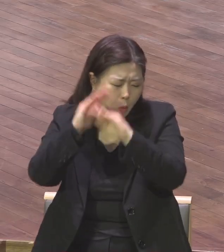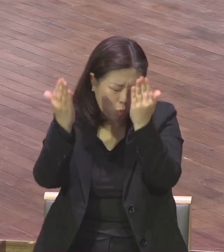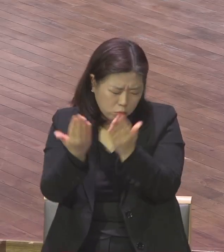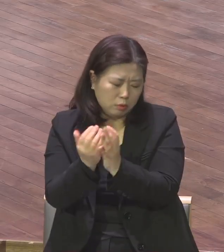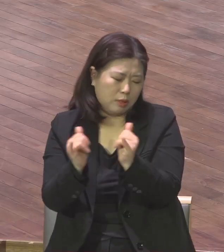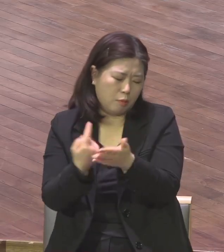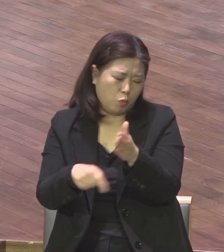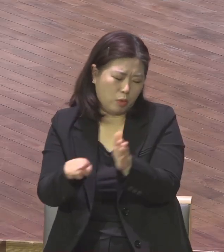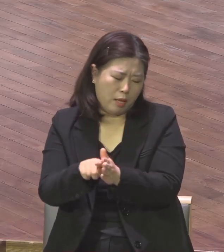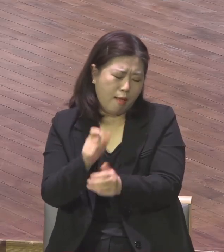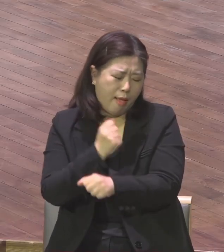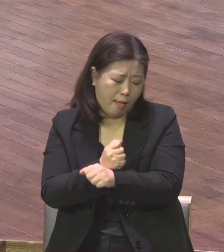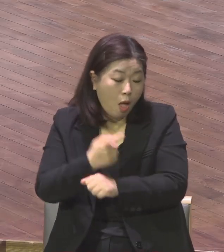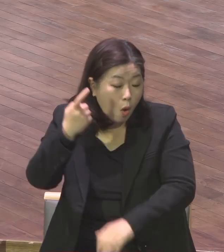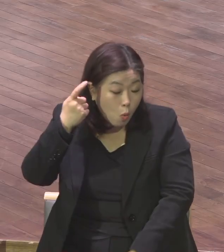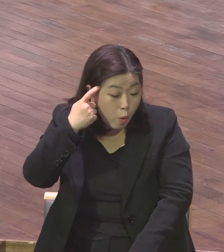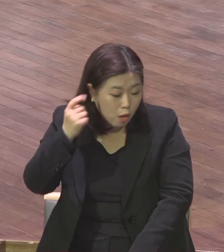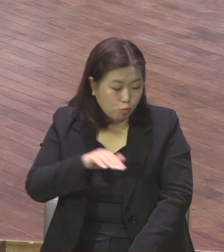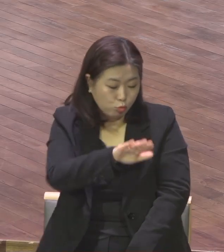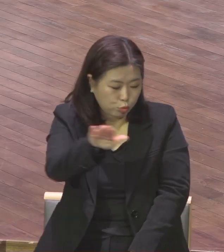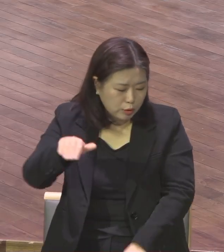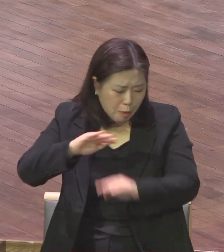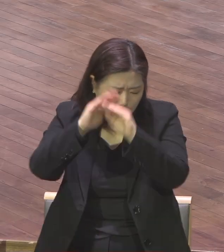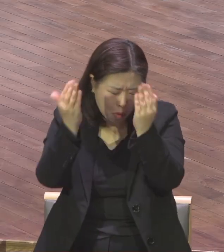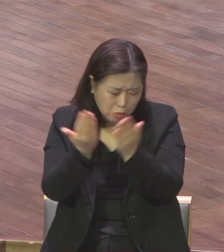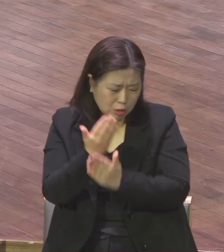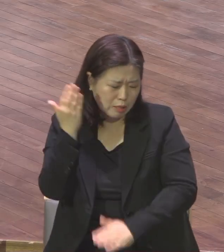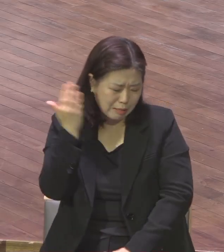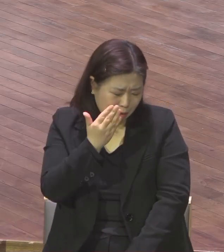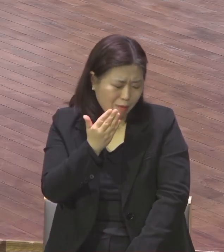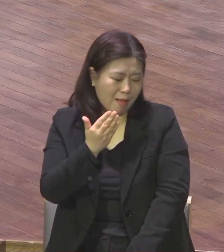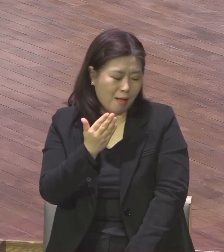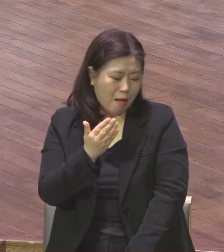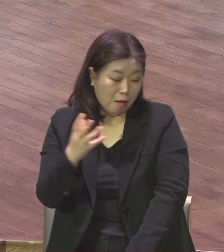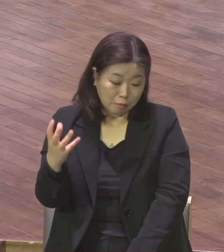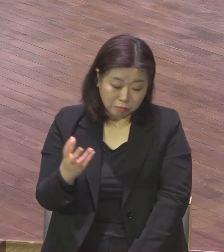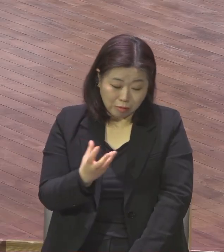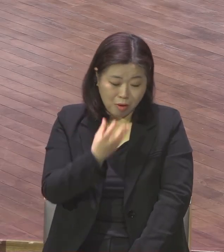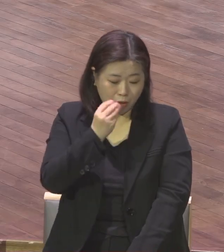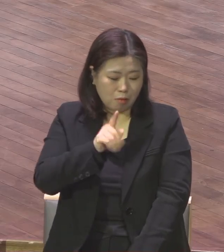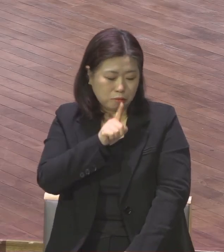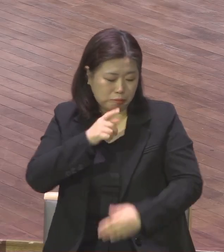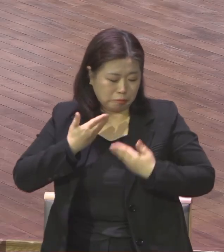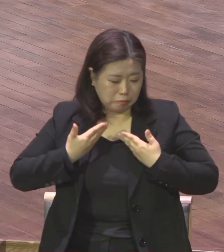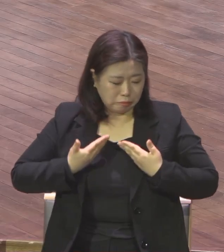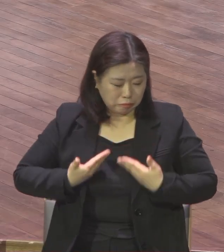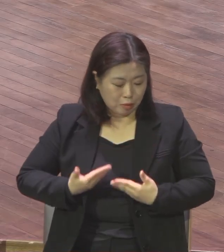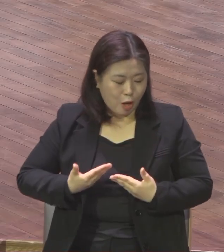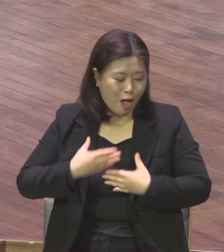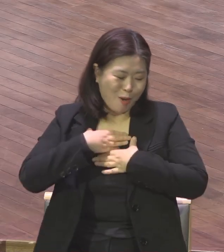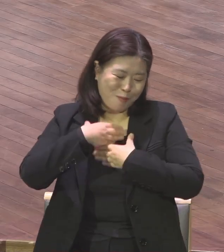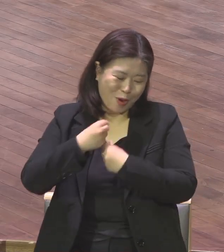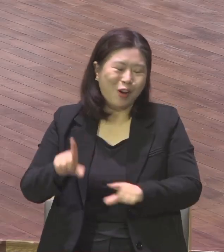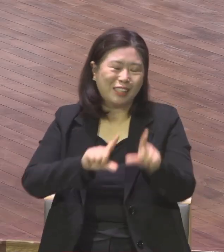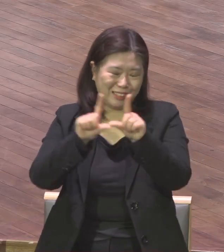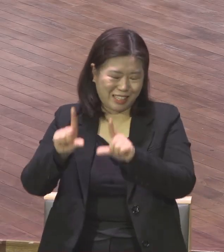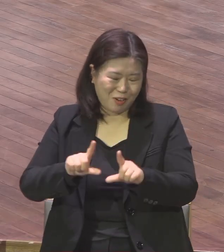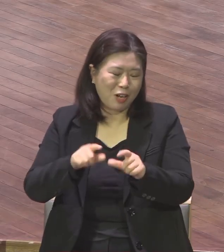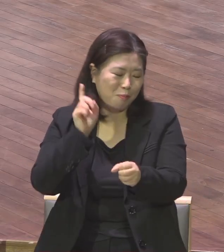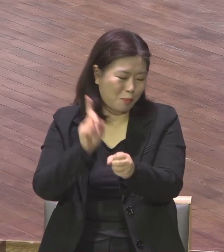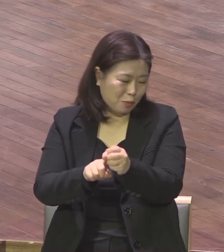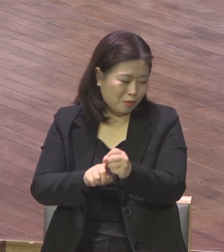모든 사람을 위해 하라. 이는 우리가 모든 경건과 단정함으로 고요하고 평안한 생활을 하려